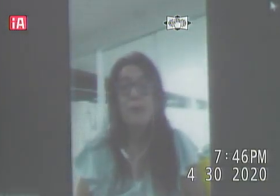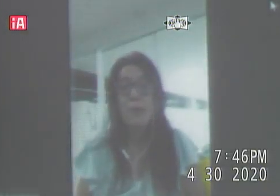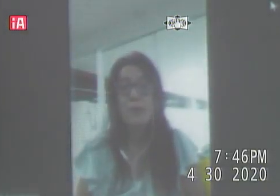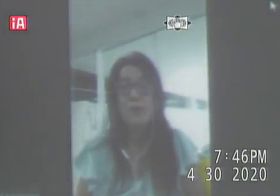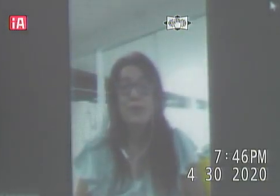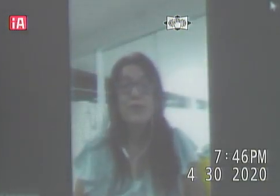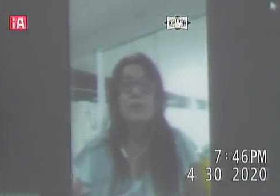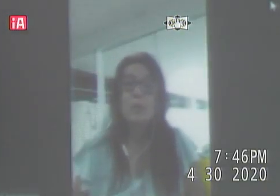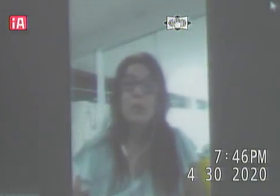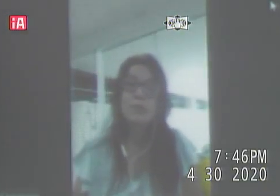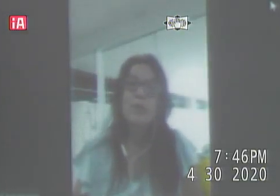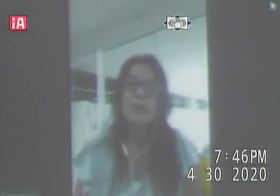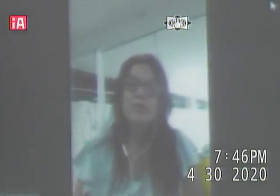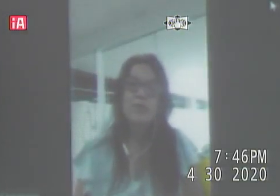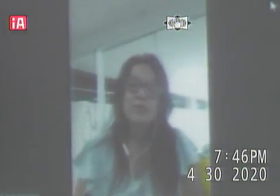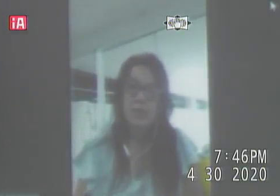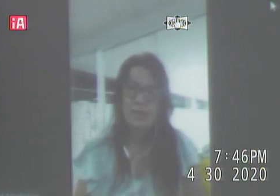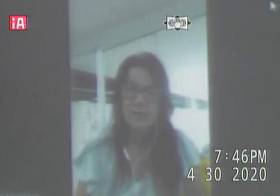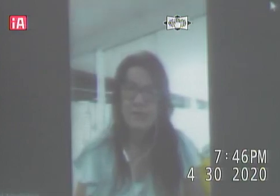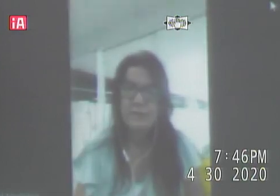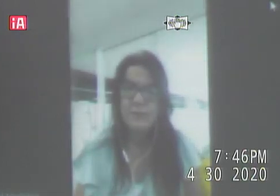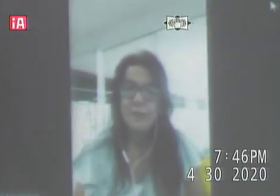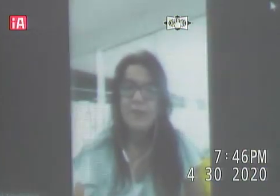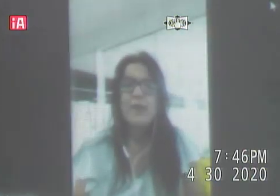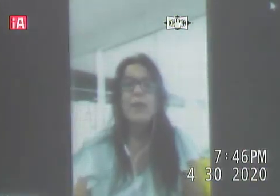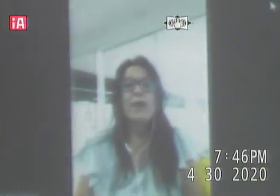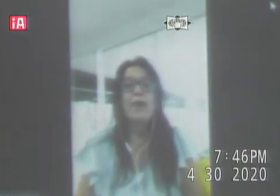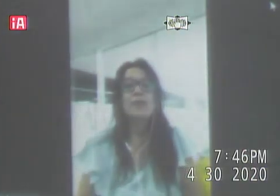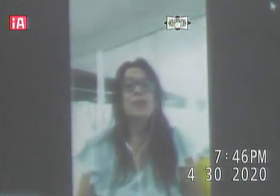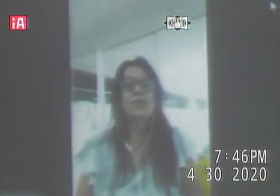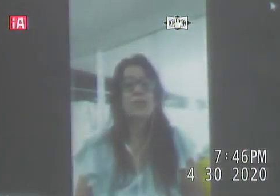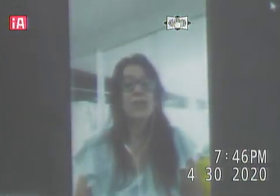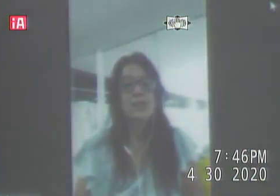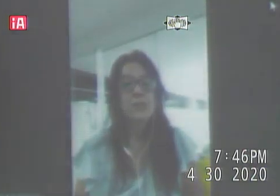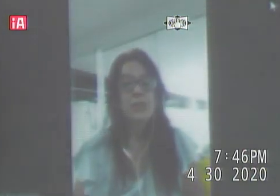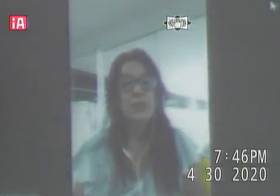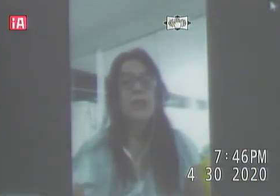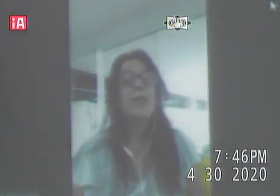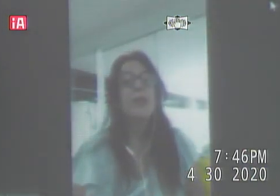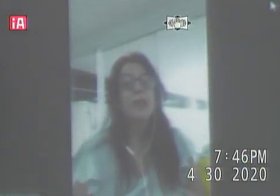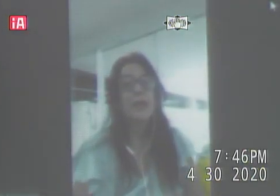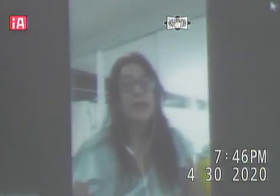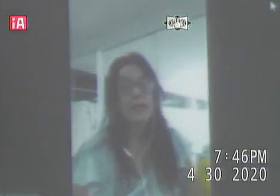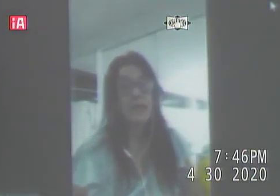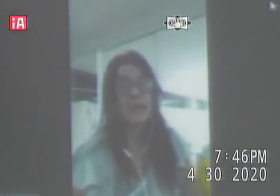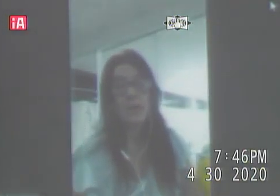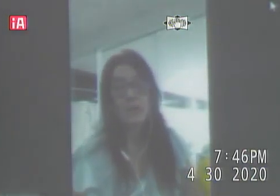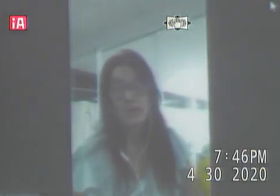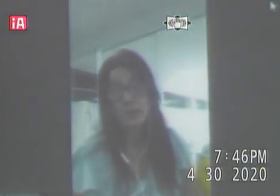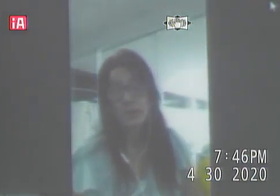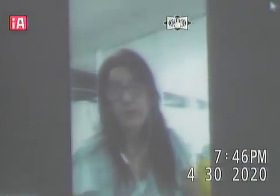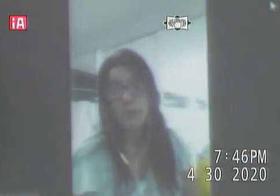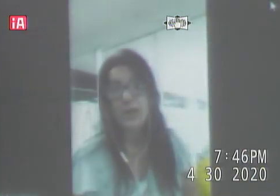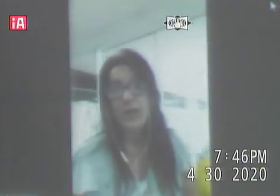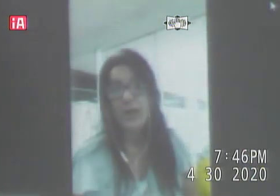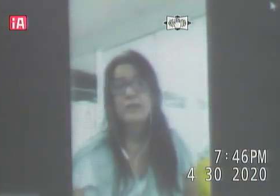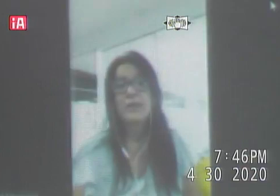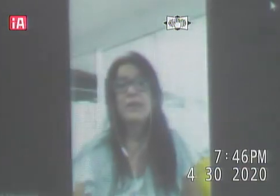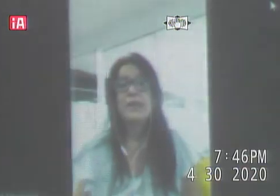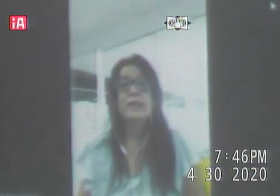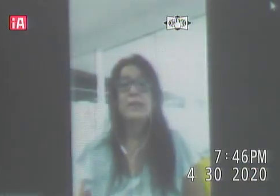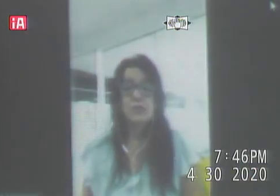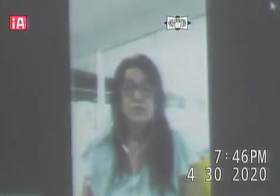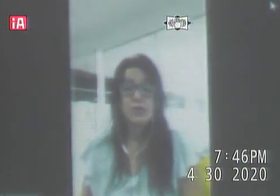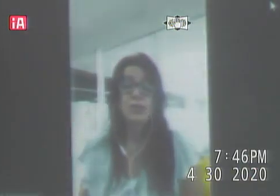uma forma totalmente desorganizada. Eu acho que a gente tem que ter, e até inclusive